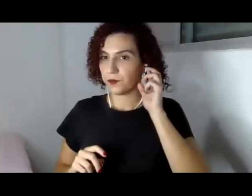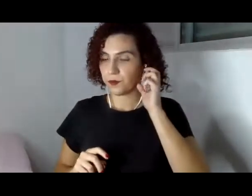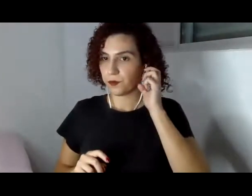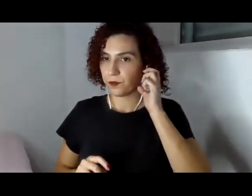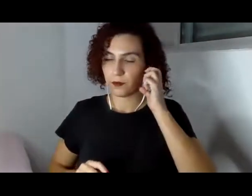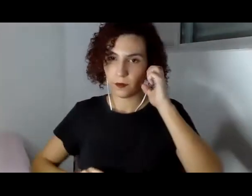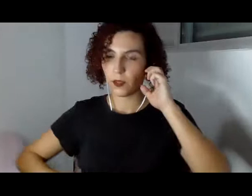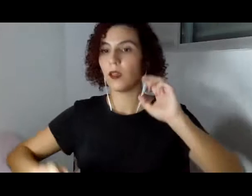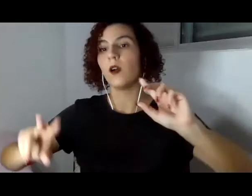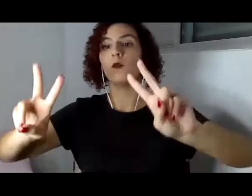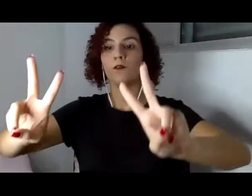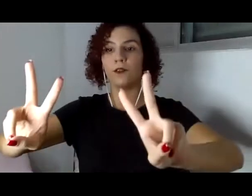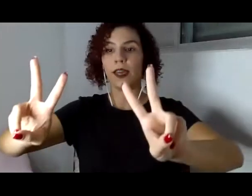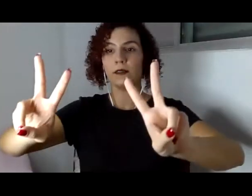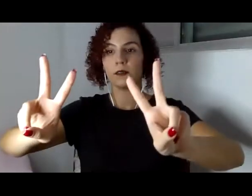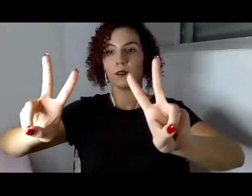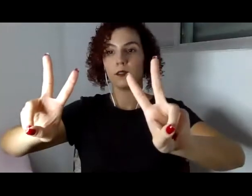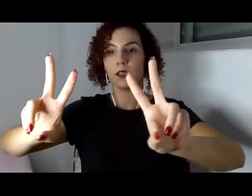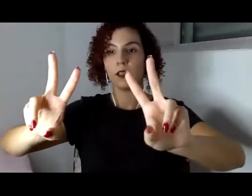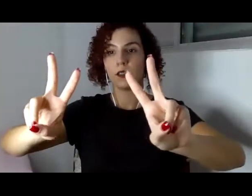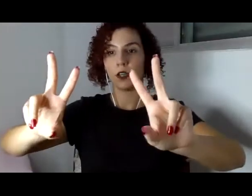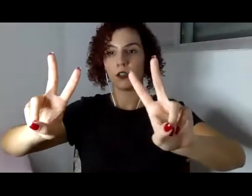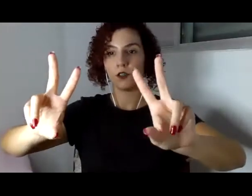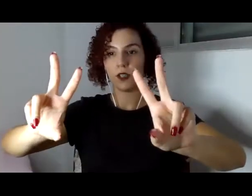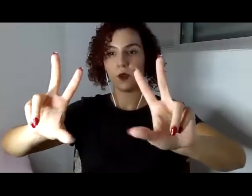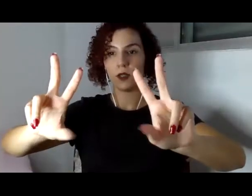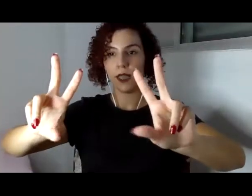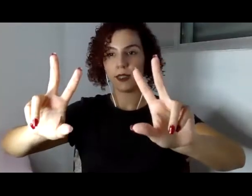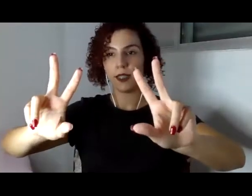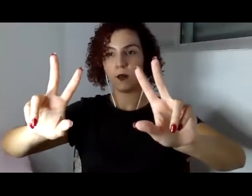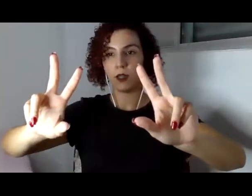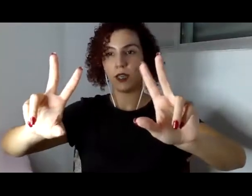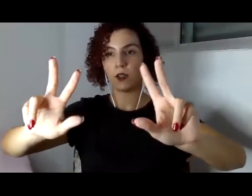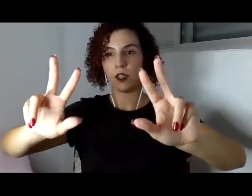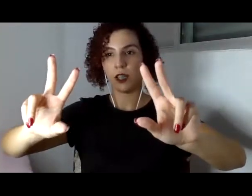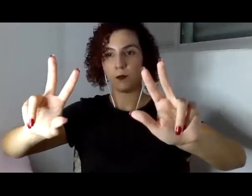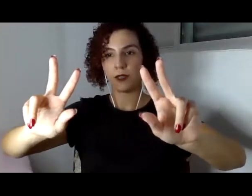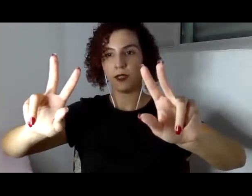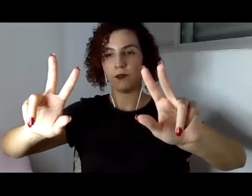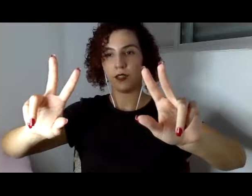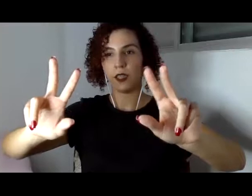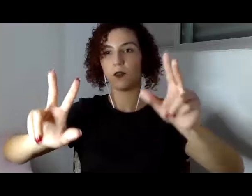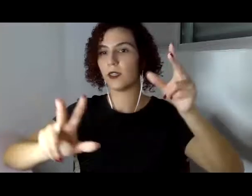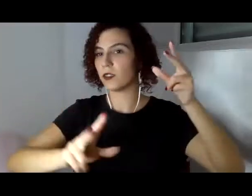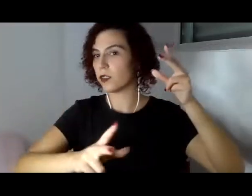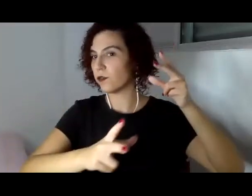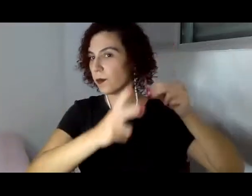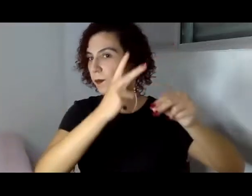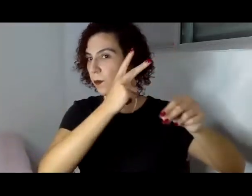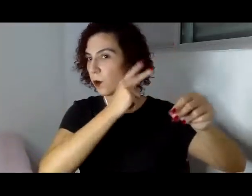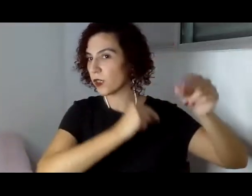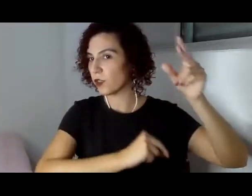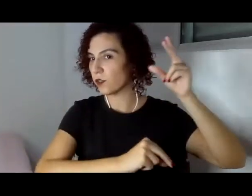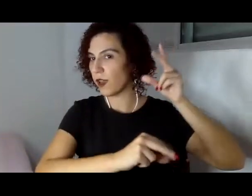Virgem. Um V, só que a gente vai soltar esse dedão aqui, ó, deixar ele mais livrezinho, e a gente